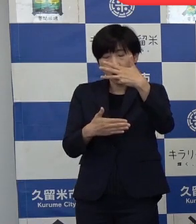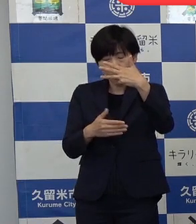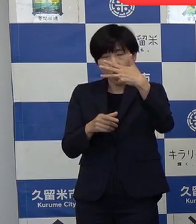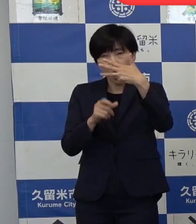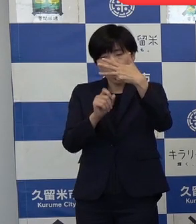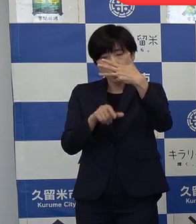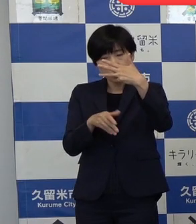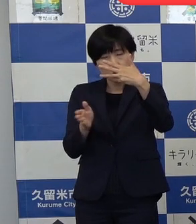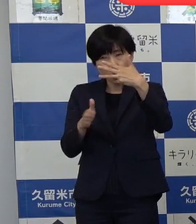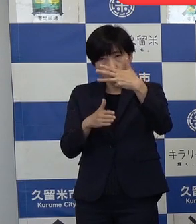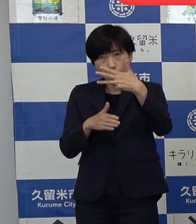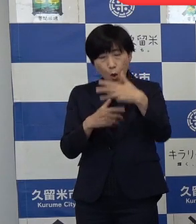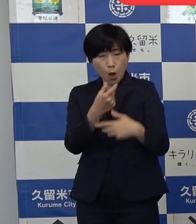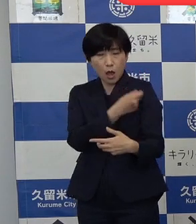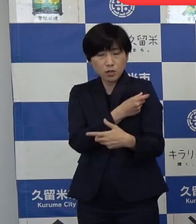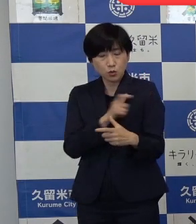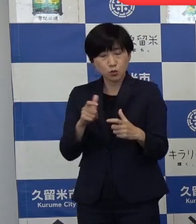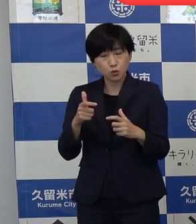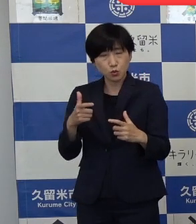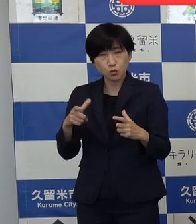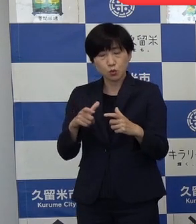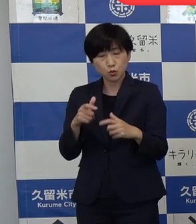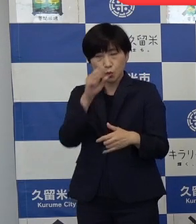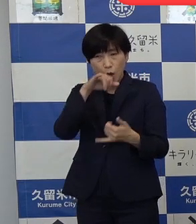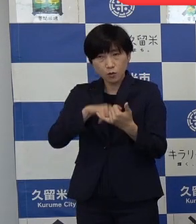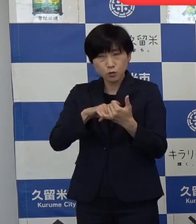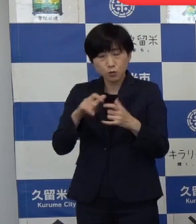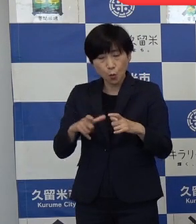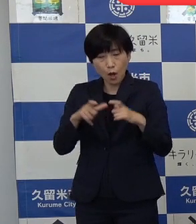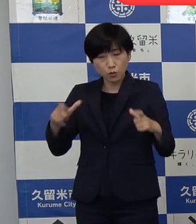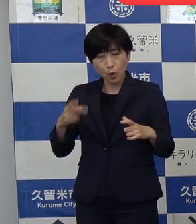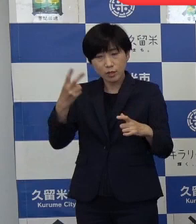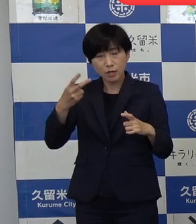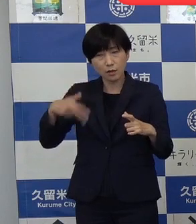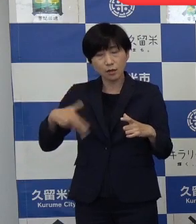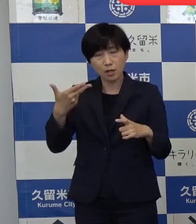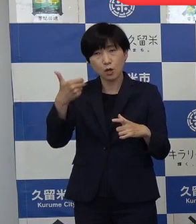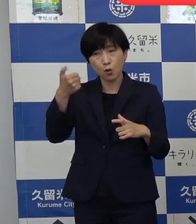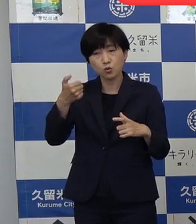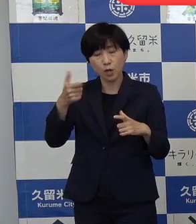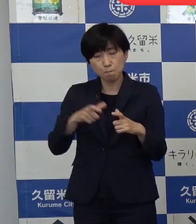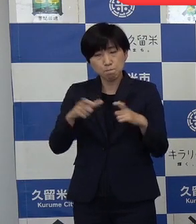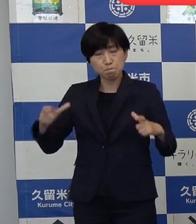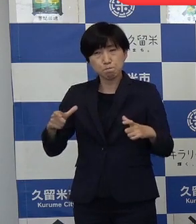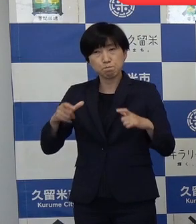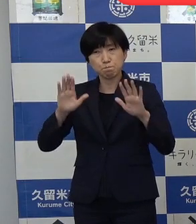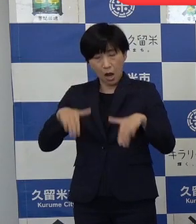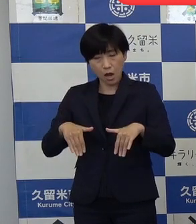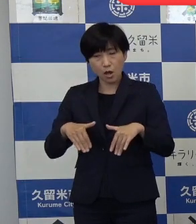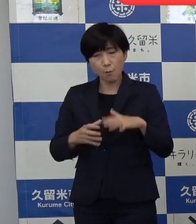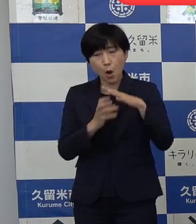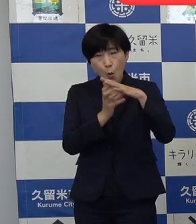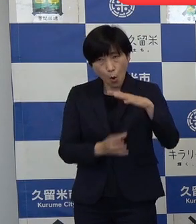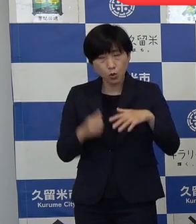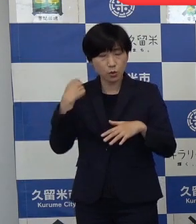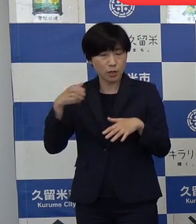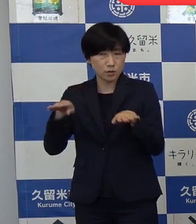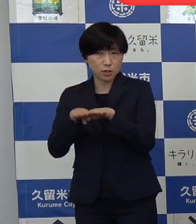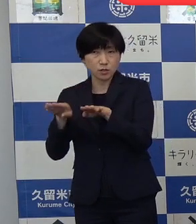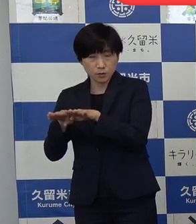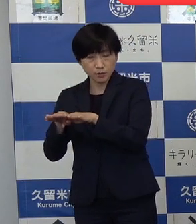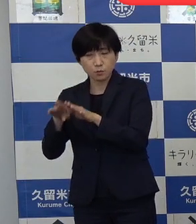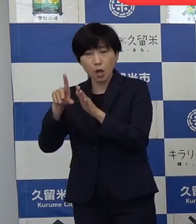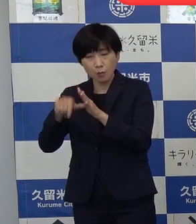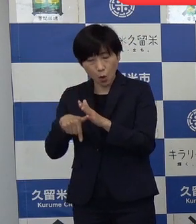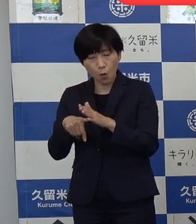の接種枠を約2750回分拡充しております。お盆の時期や夏休みに安心